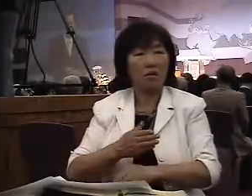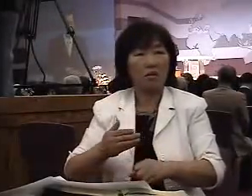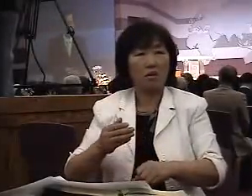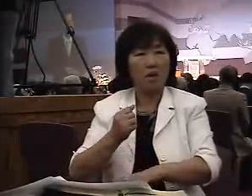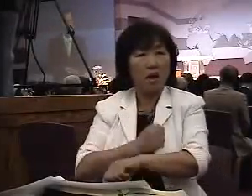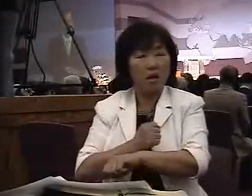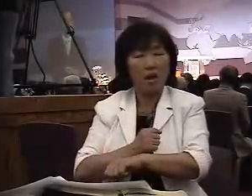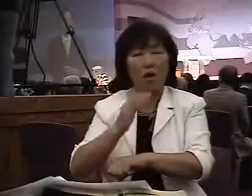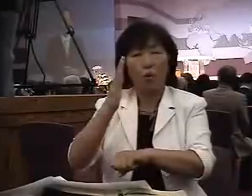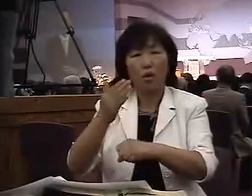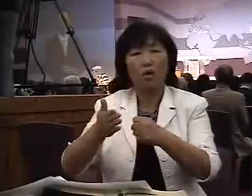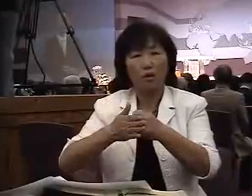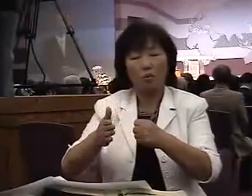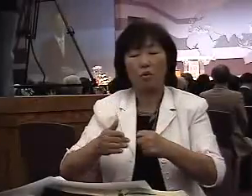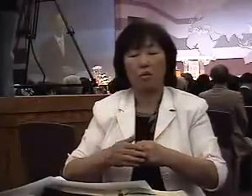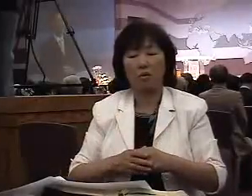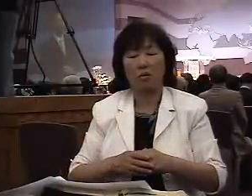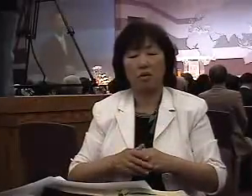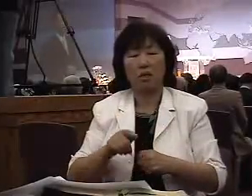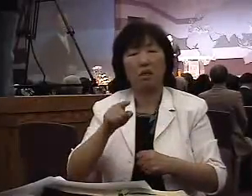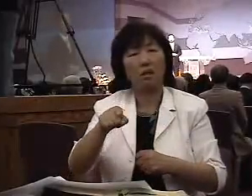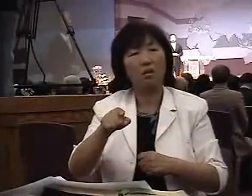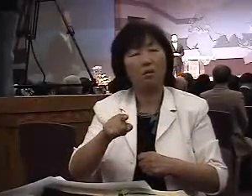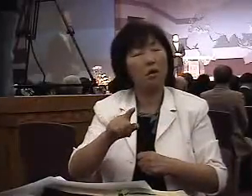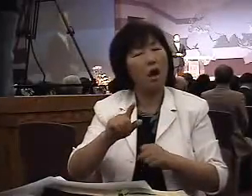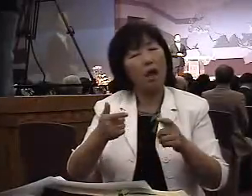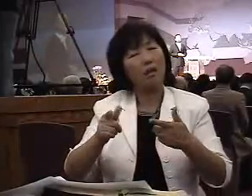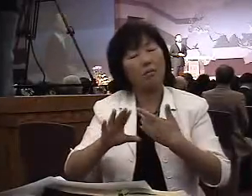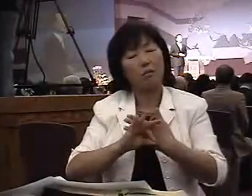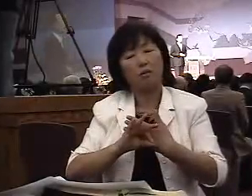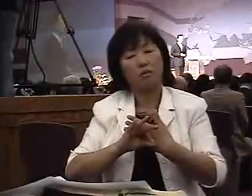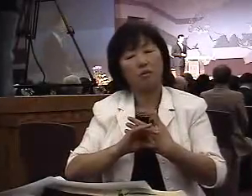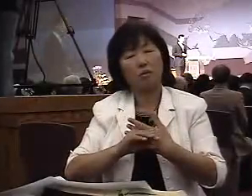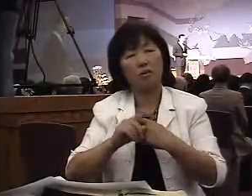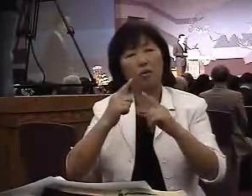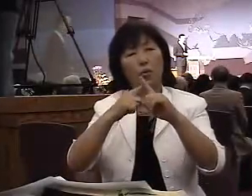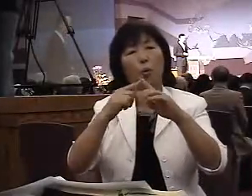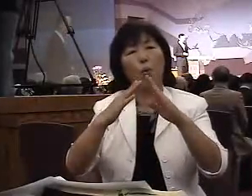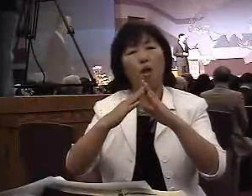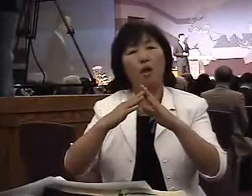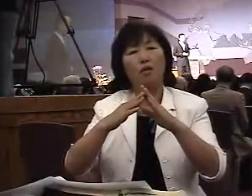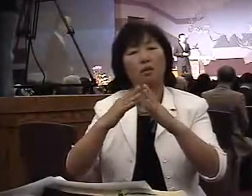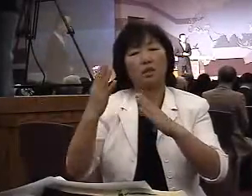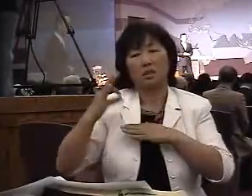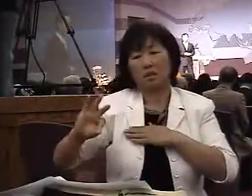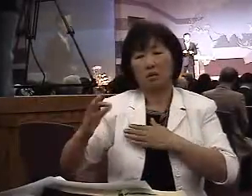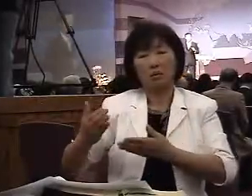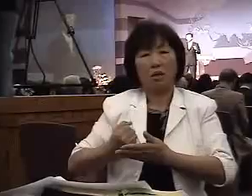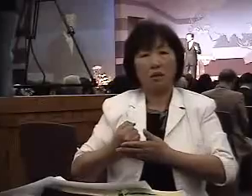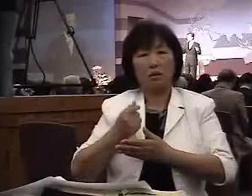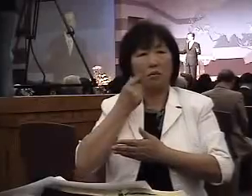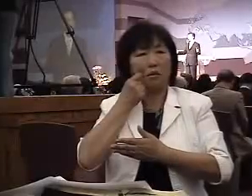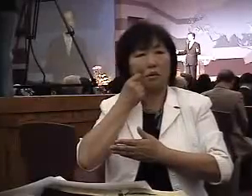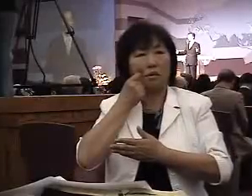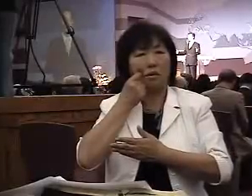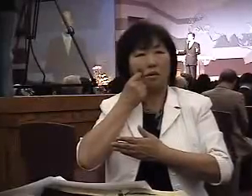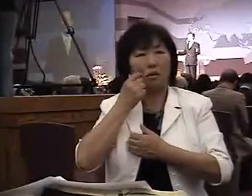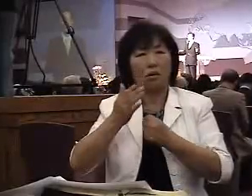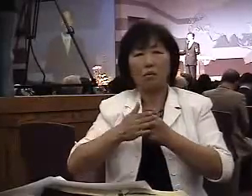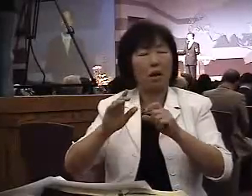단순히 해야 되기 때문에, 이것을 안 하면은 교회로서 인정받지 못하기 때문이 아닙니다.